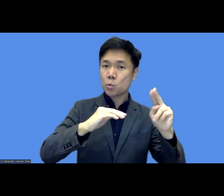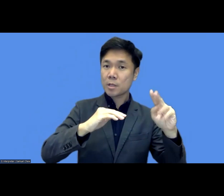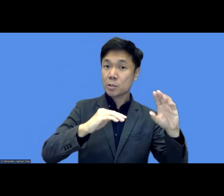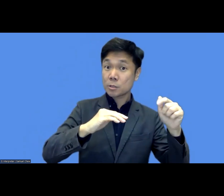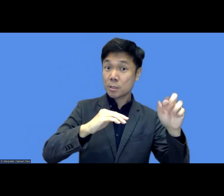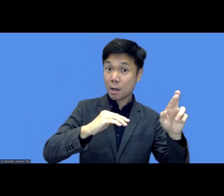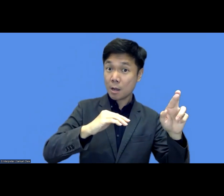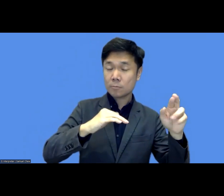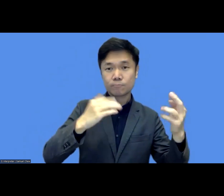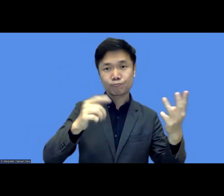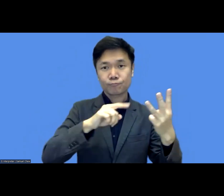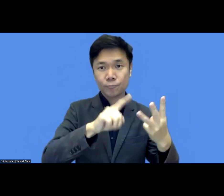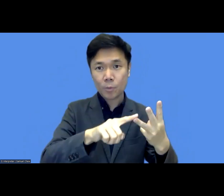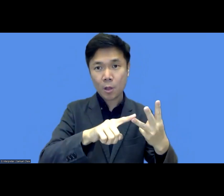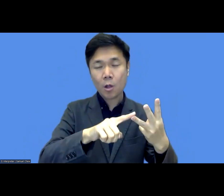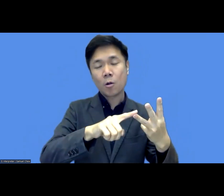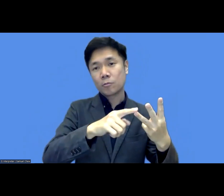nacional, global,